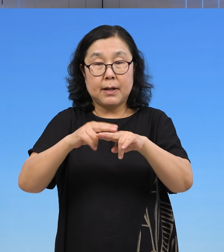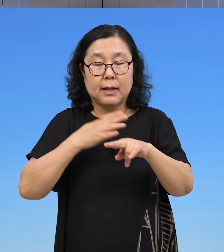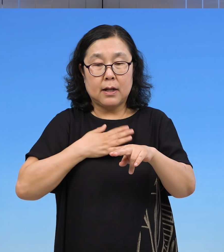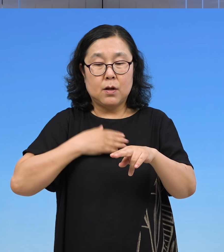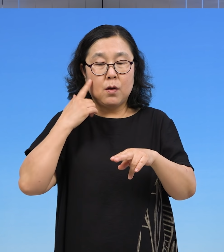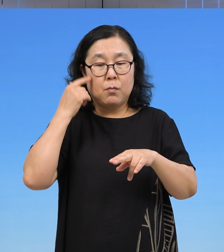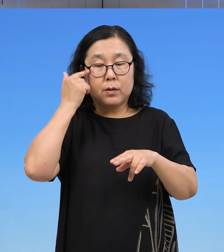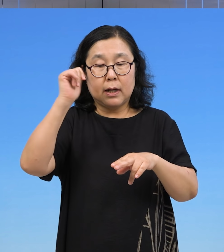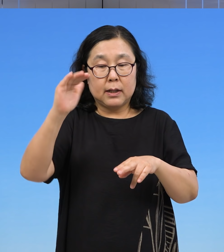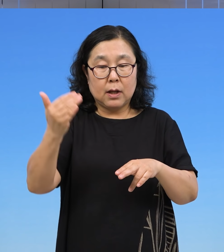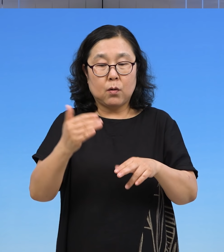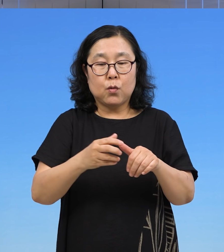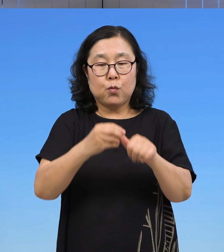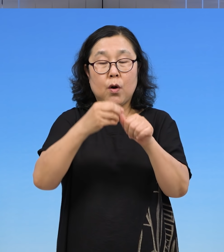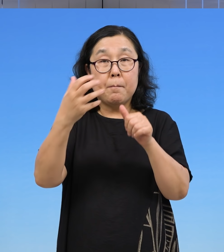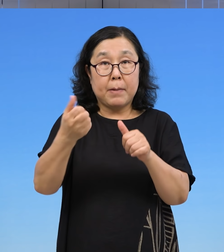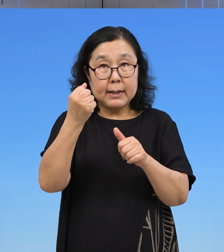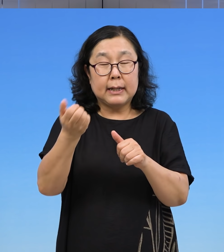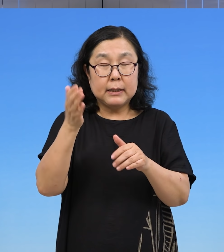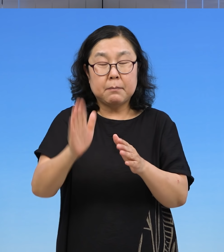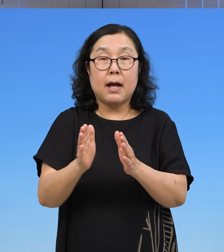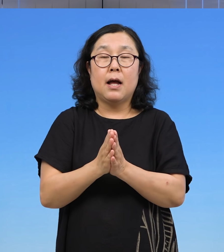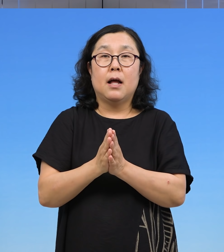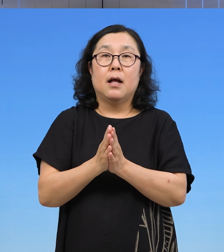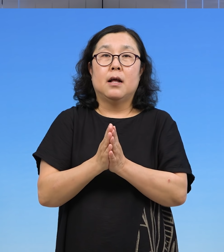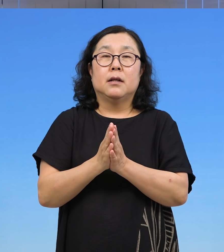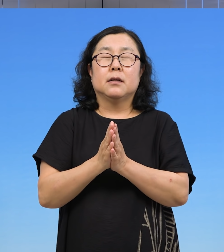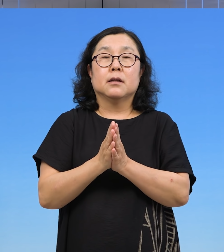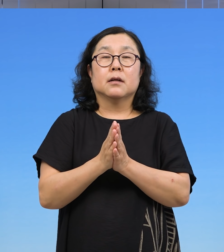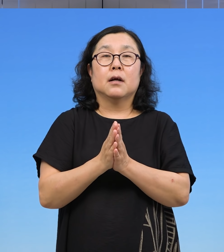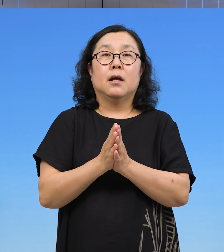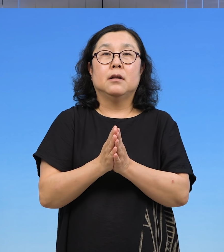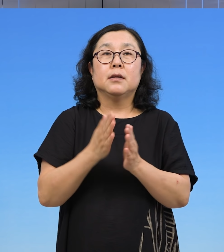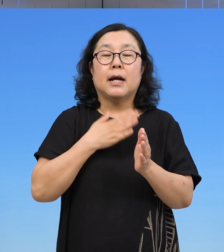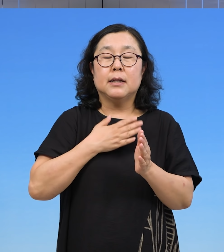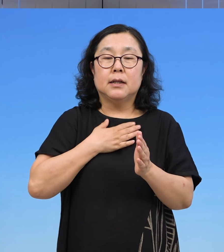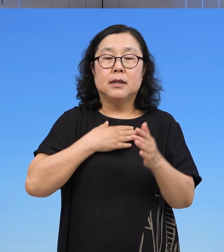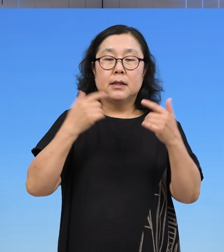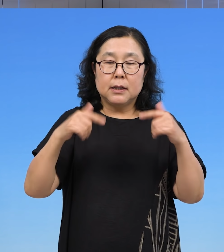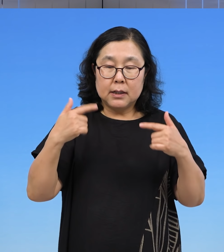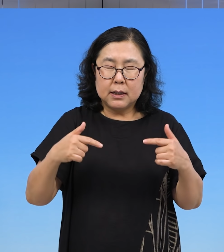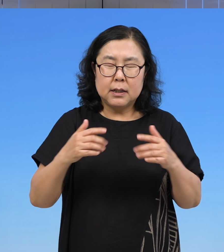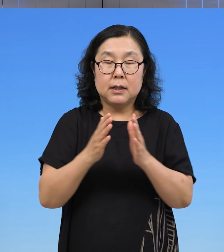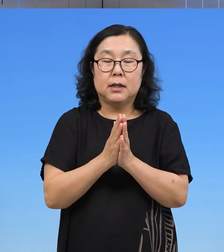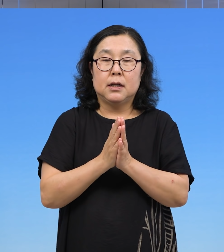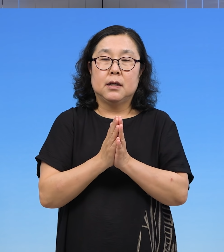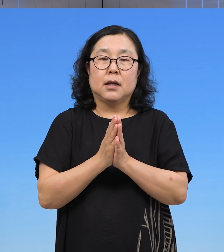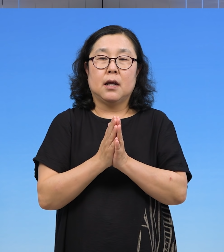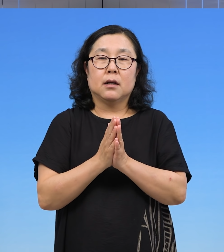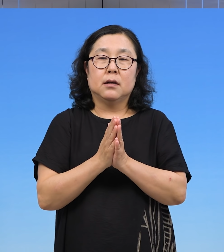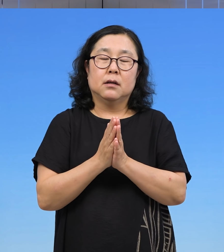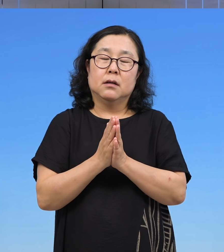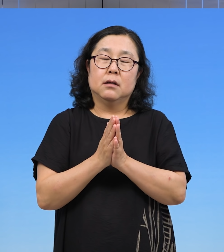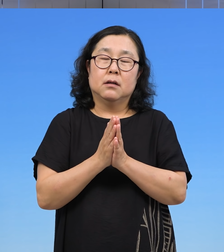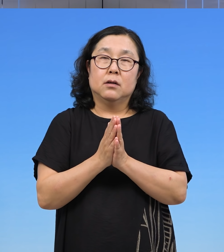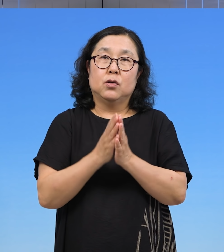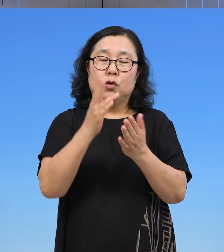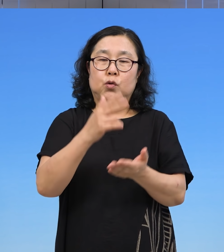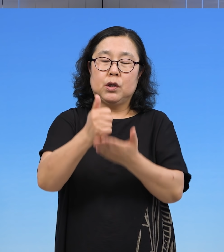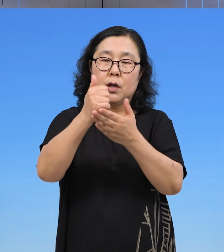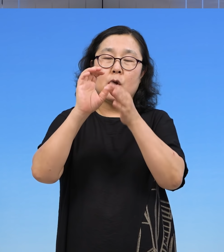여전히 그런 허전함을 느끼게 해 주심으로 말미암아 늘 주님을 의지하고 주님과의 관계를 회복하고